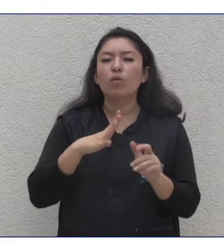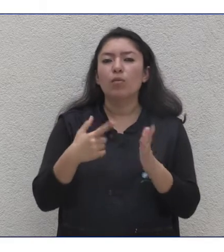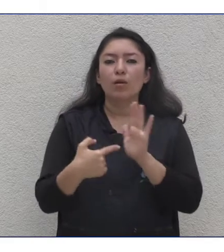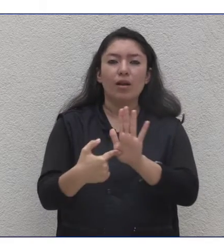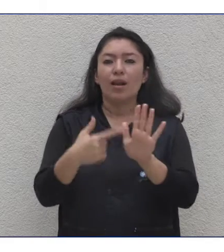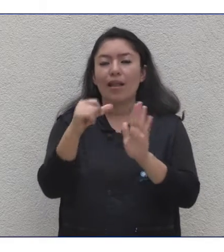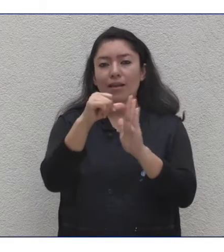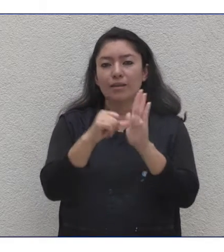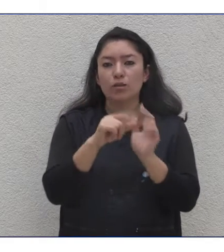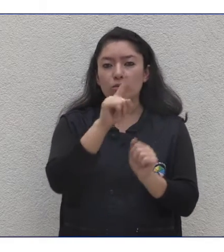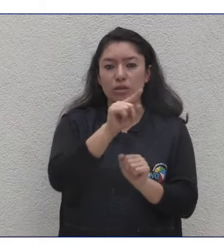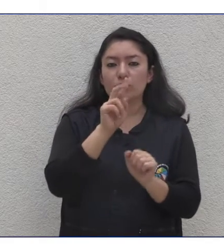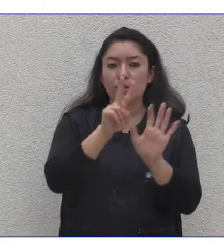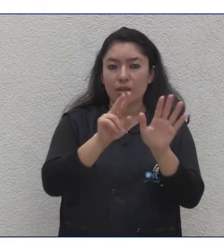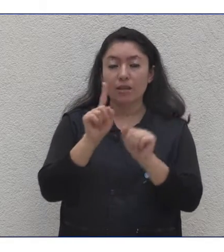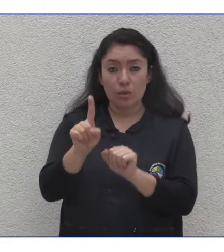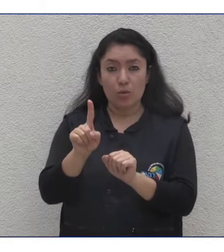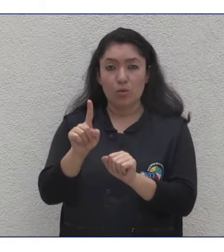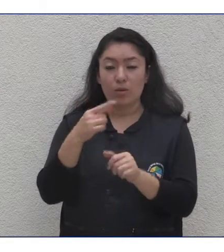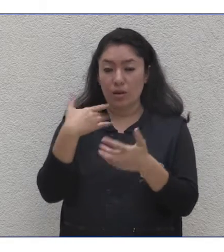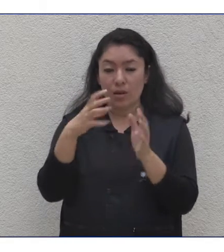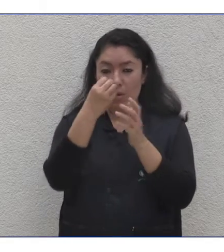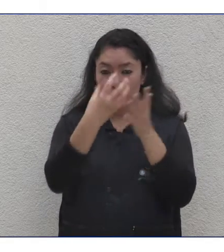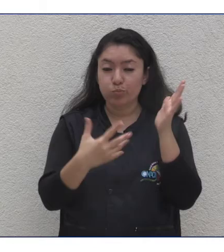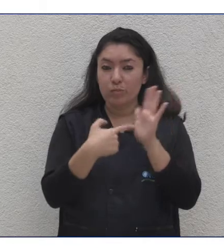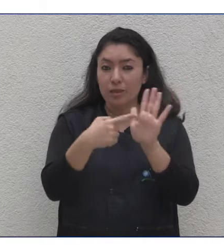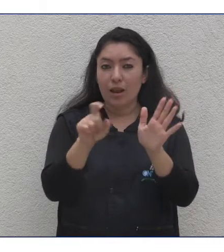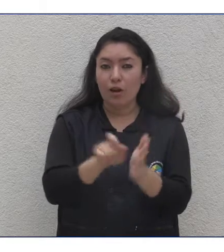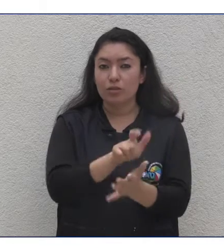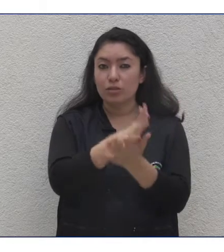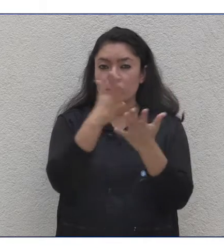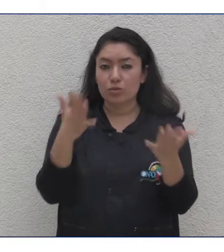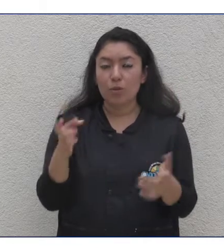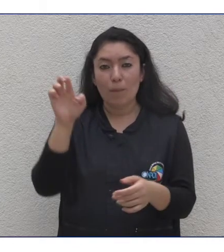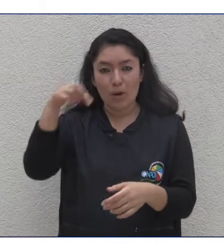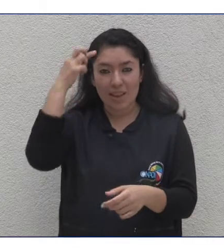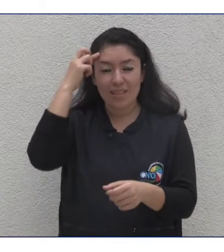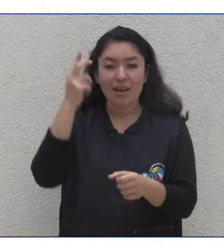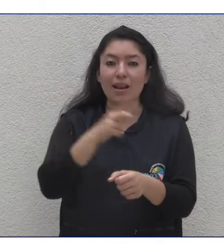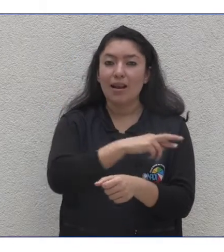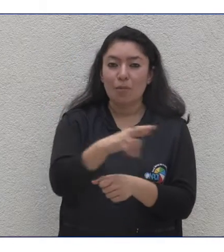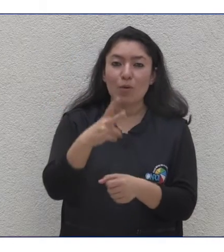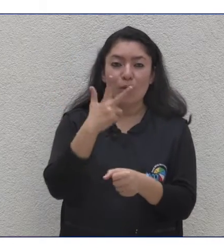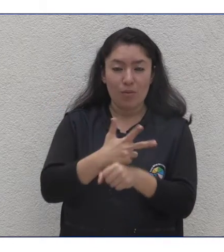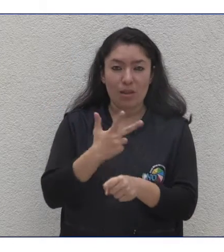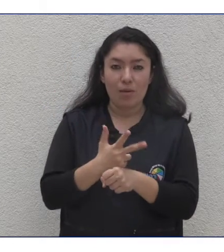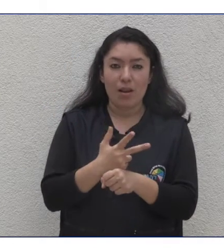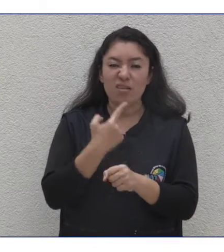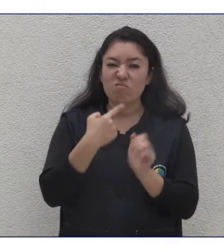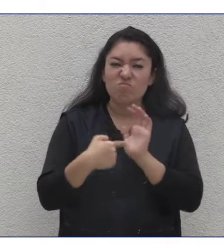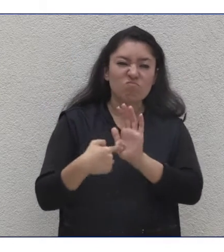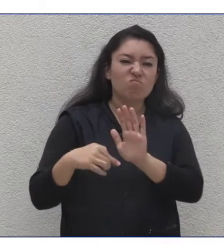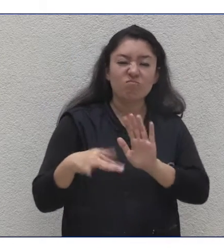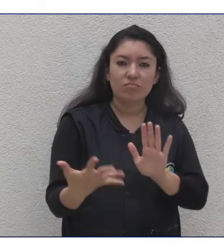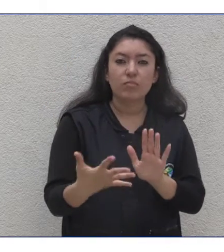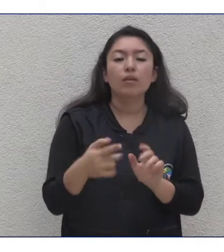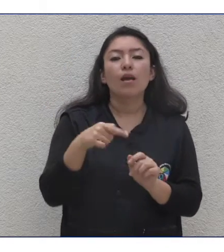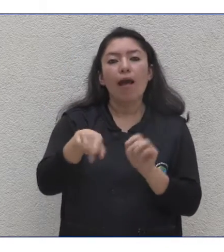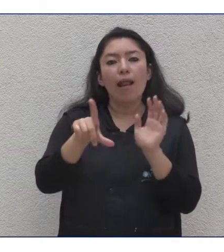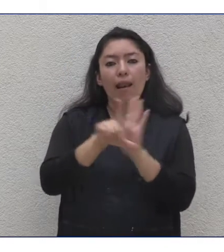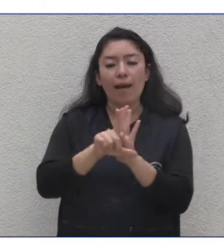que le otorga el artículo 171, literal A, de la Constitución Política de la República de Guatemala,